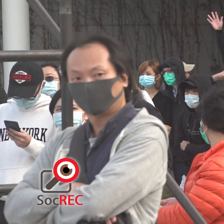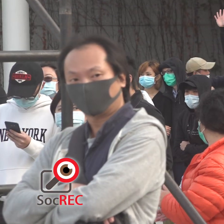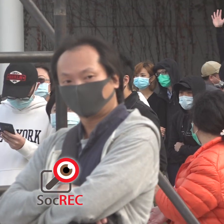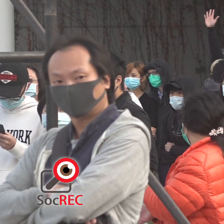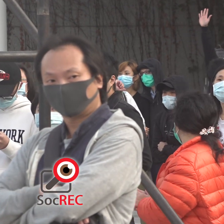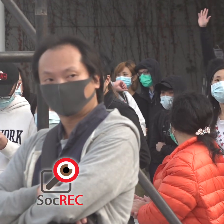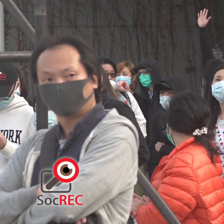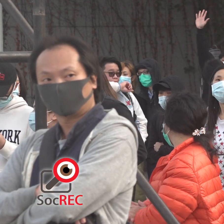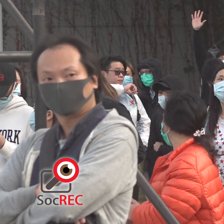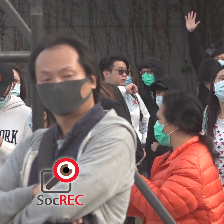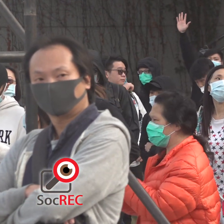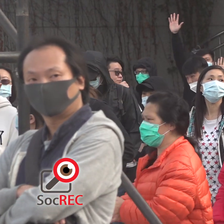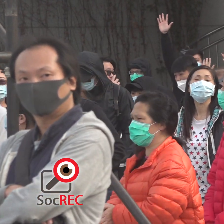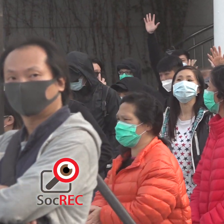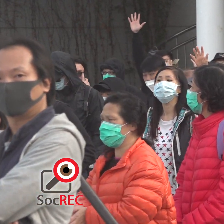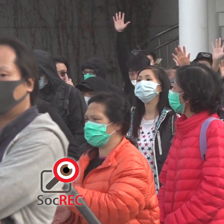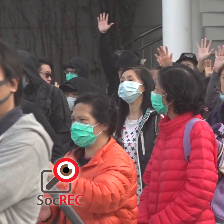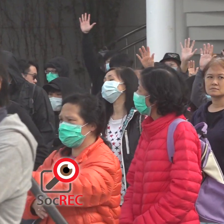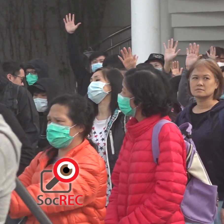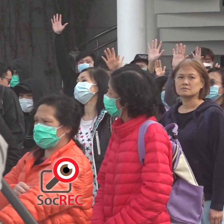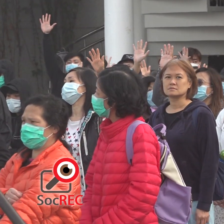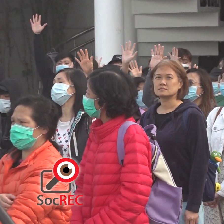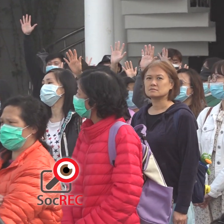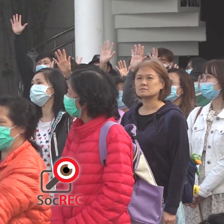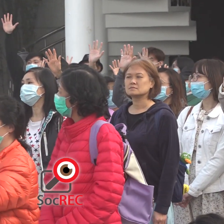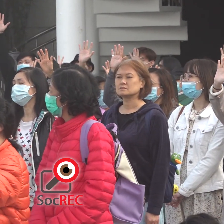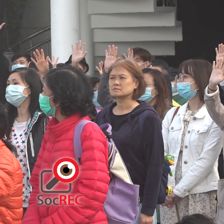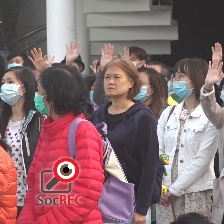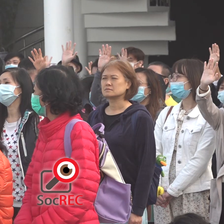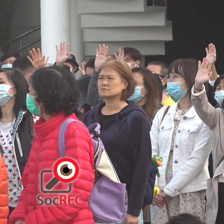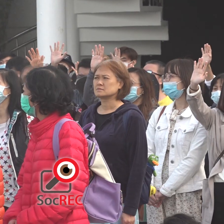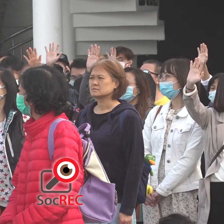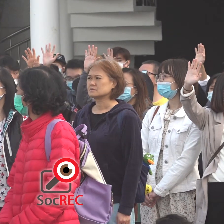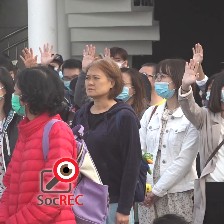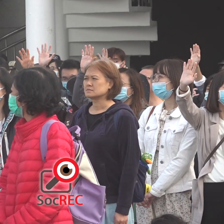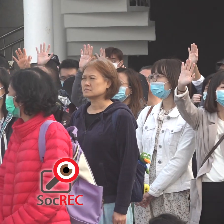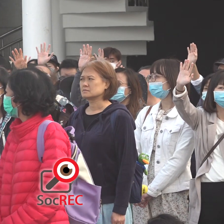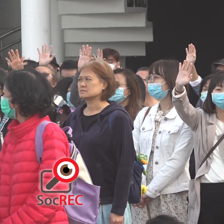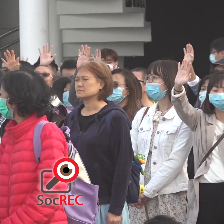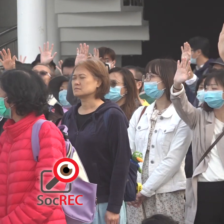Oh, my God.